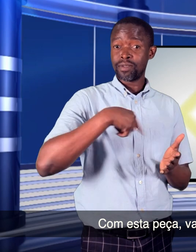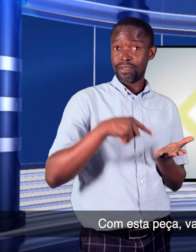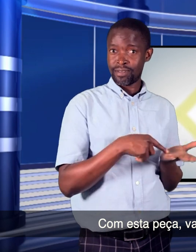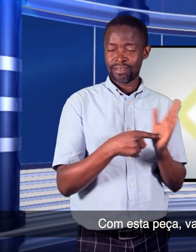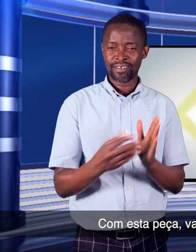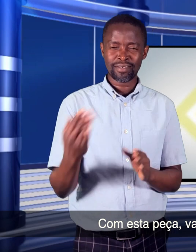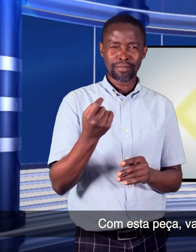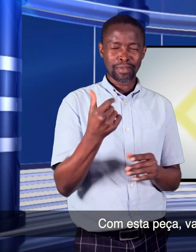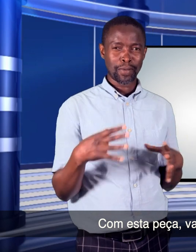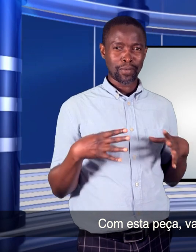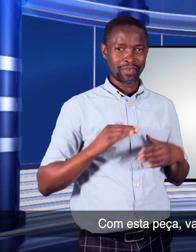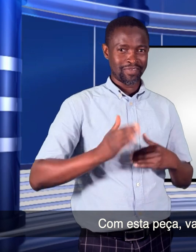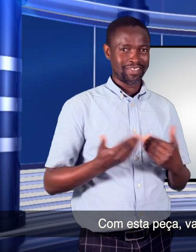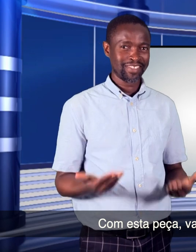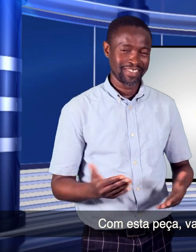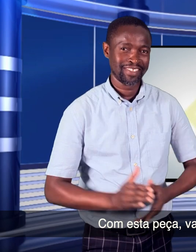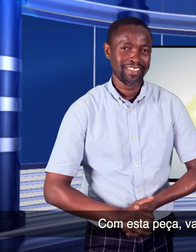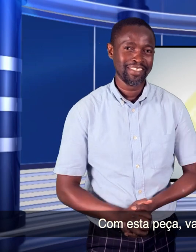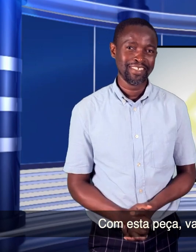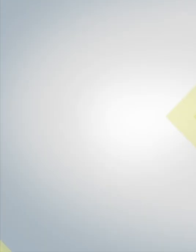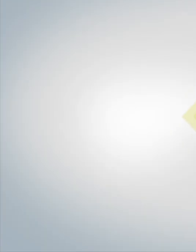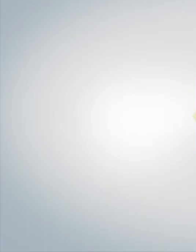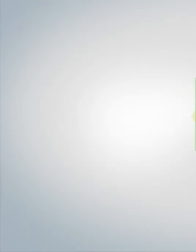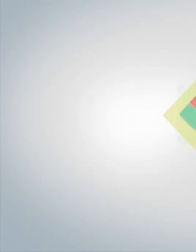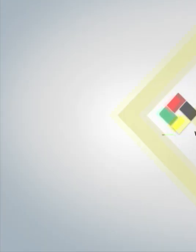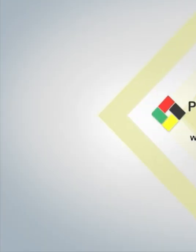vamos a uma breve pausa. Não saia daí.